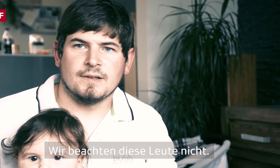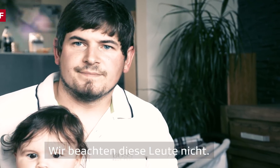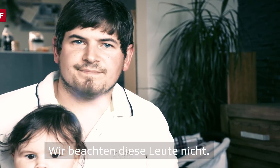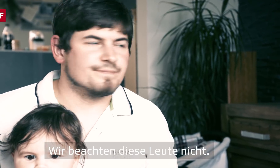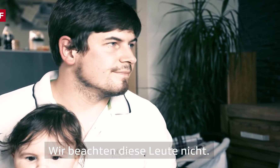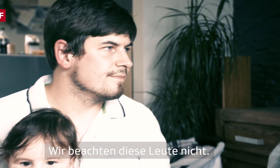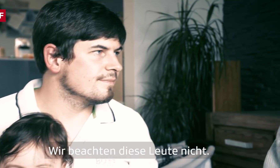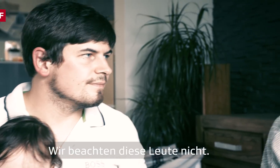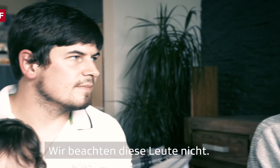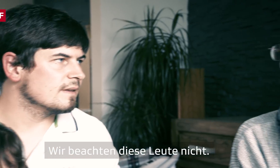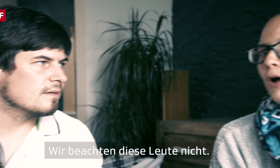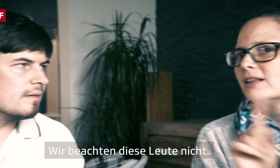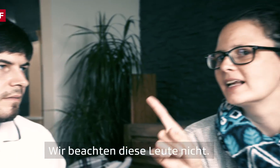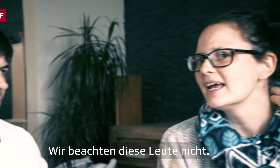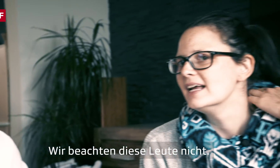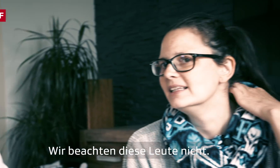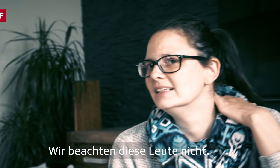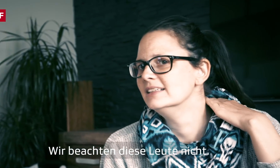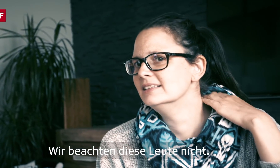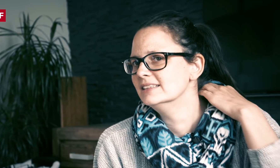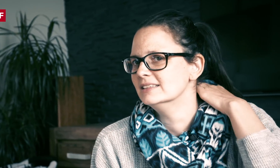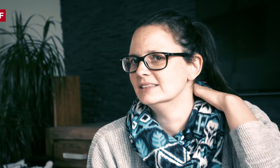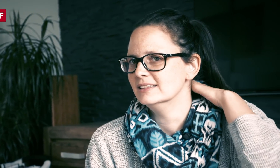Wir beachten die anderen Leute nicht.